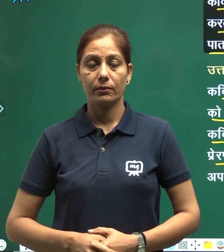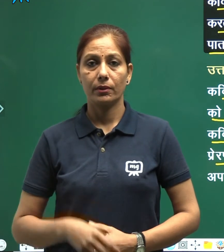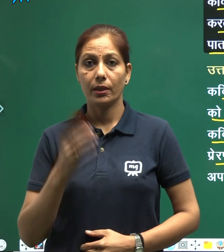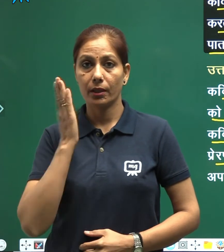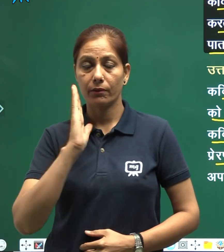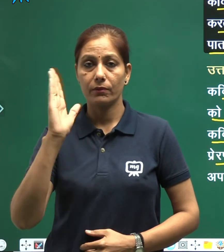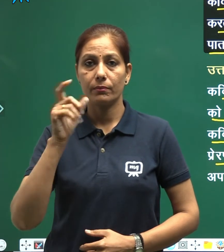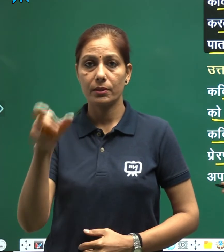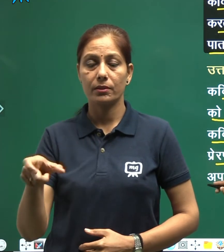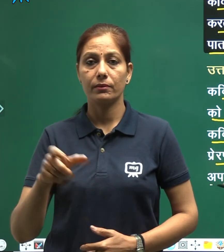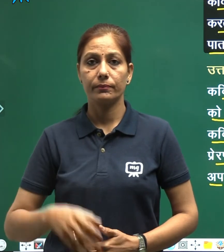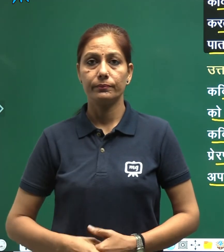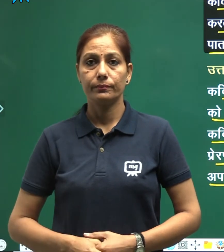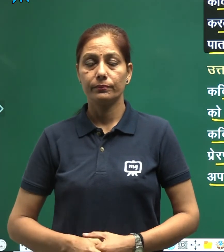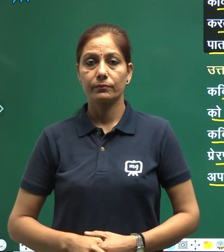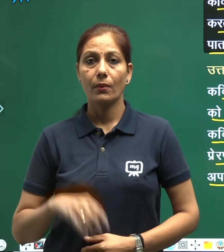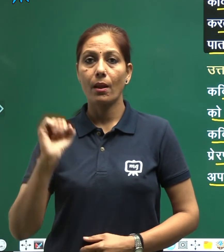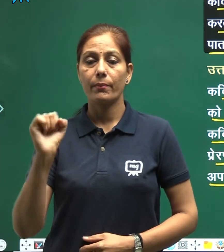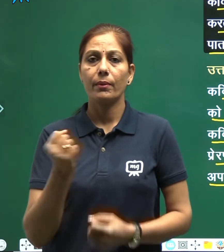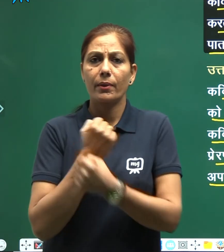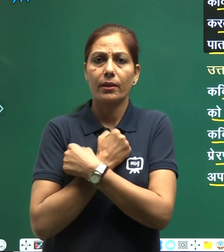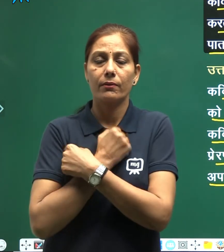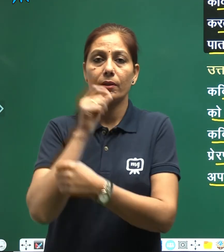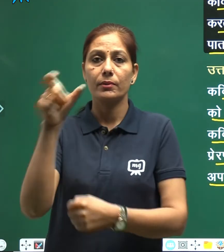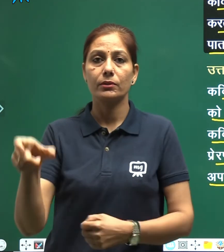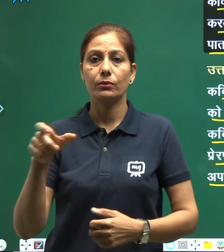कवि अपने प्रिय को